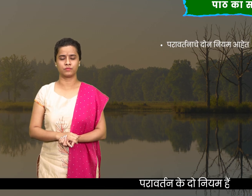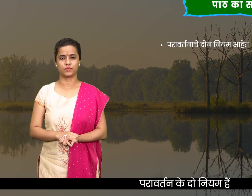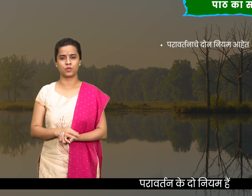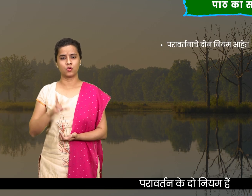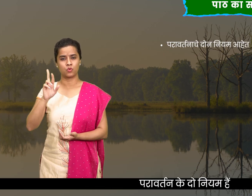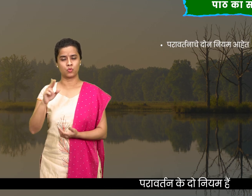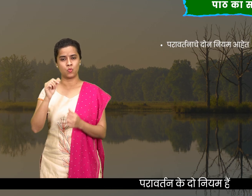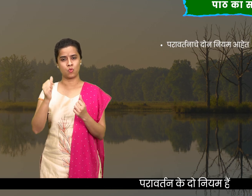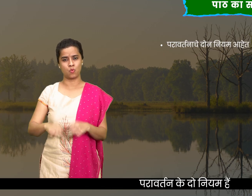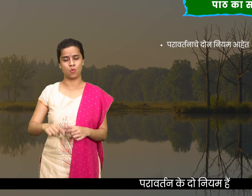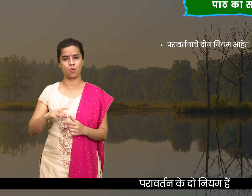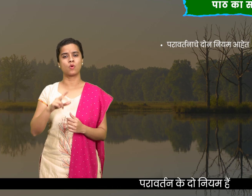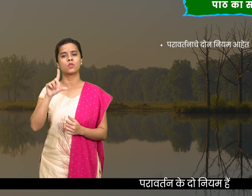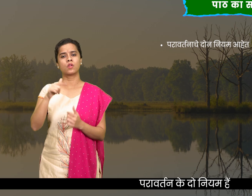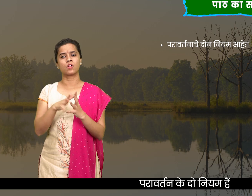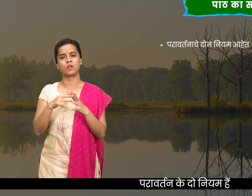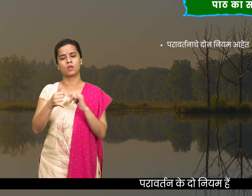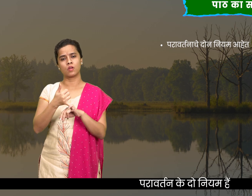परावर्तन के दो नियम हैं।